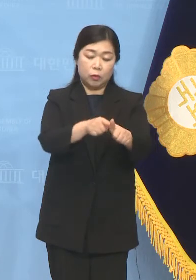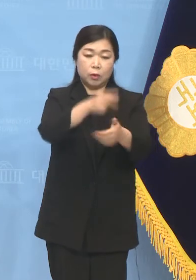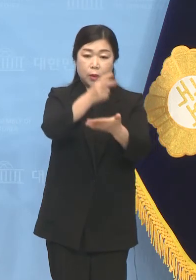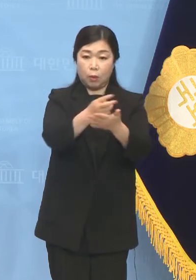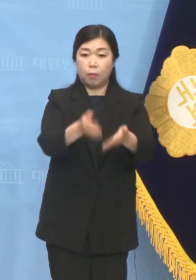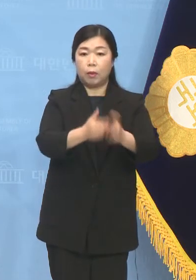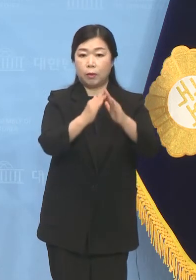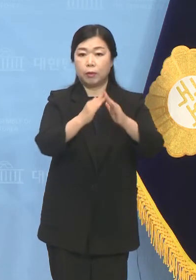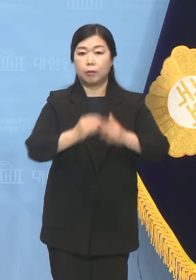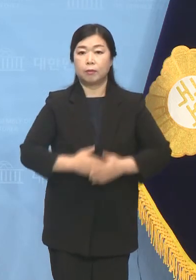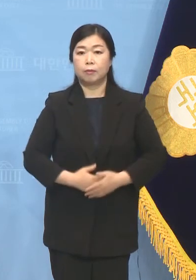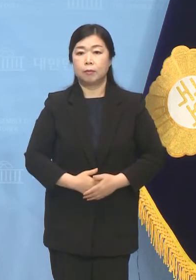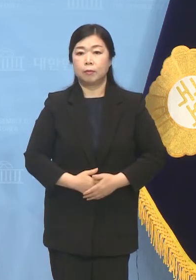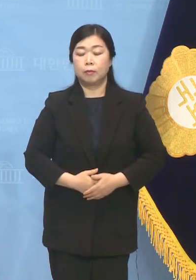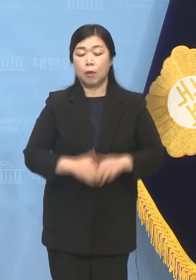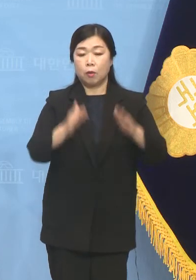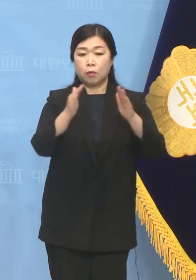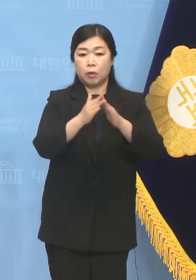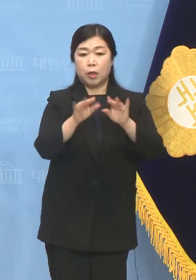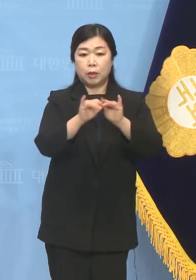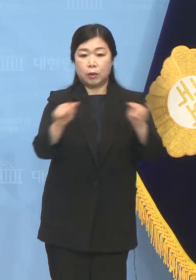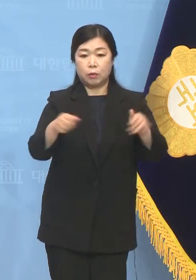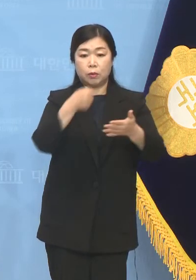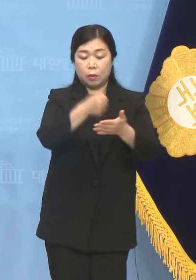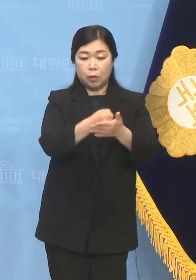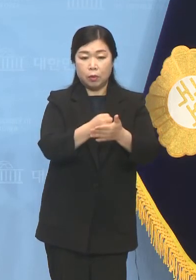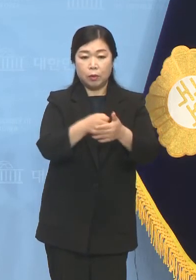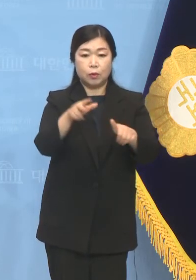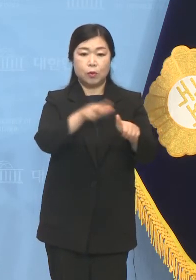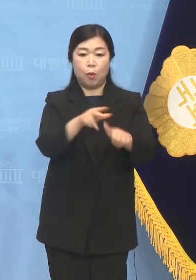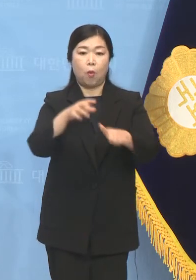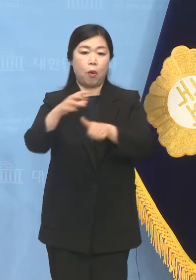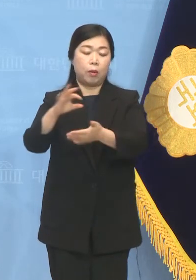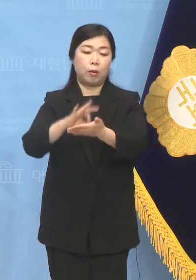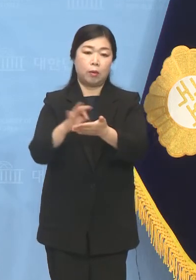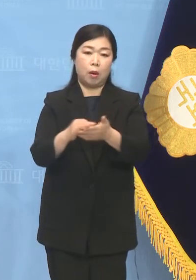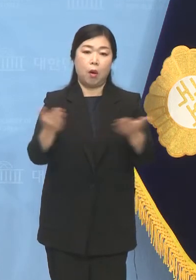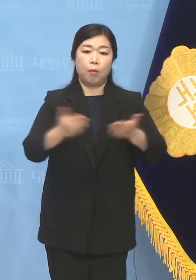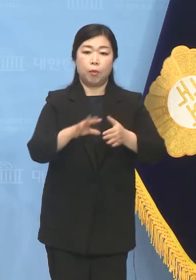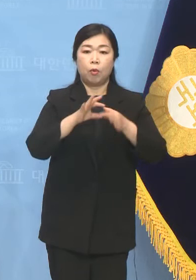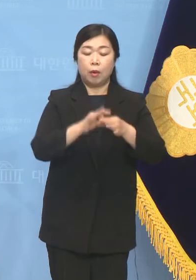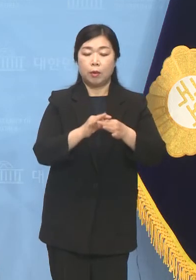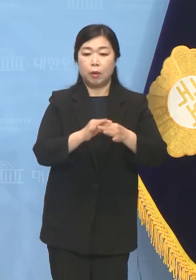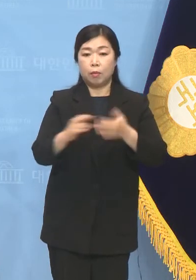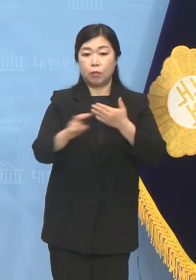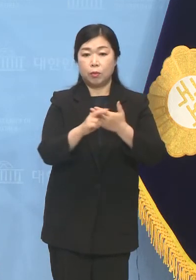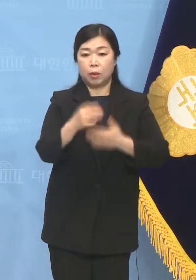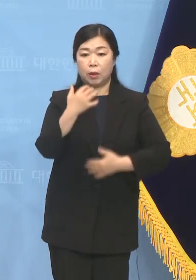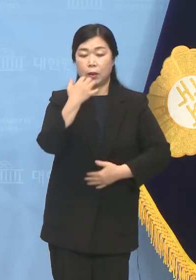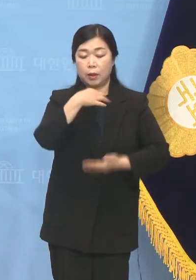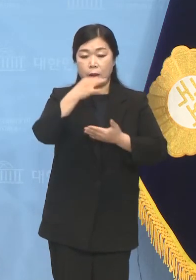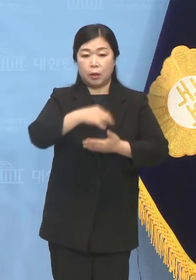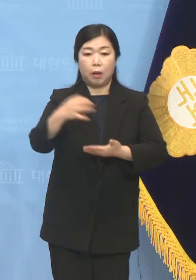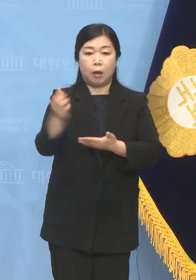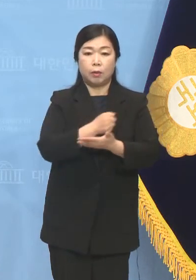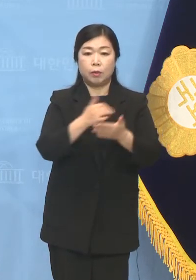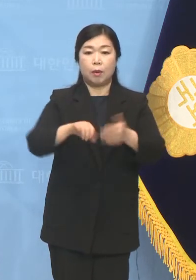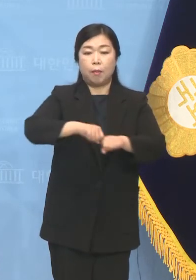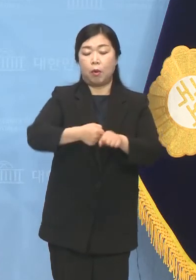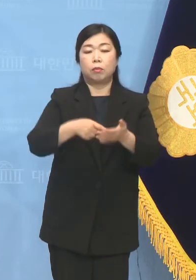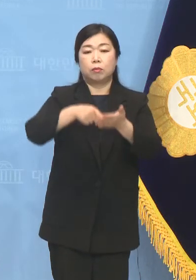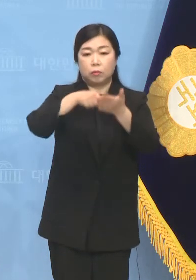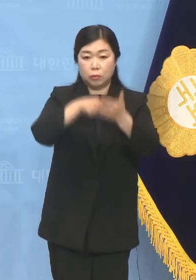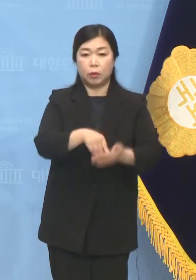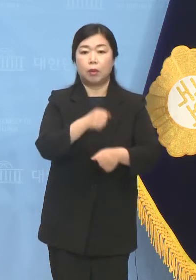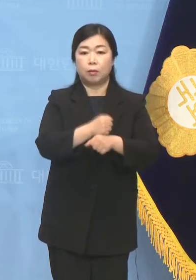마련, 주택지구 지정 등의 정보를 활용한 업무상 부당이득 취득 시 처벌 강화 등을 주요 내용으로